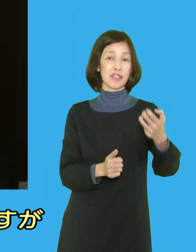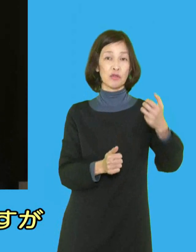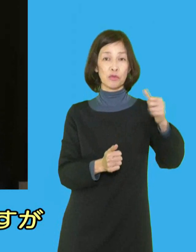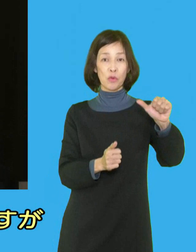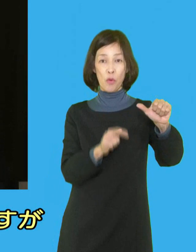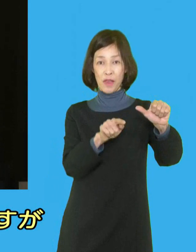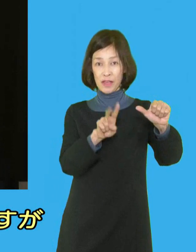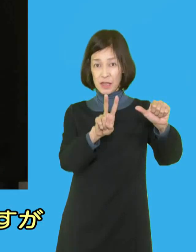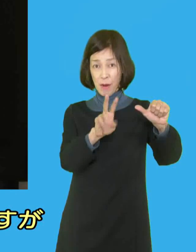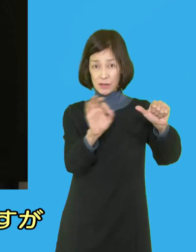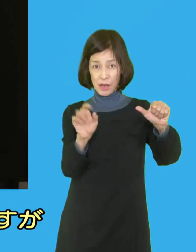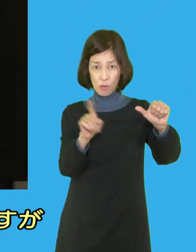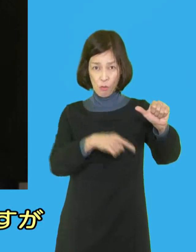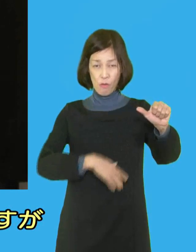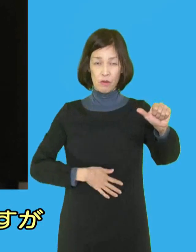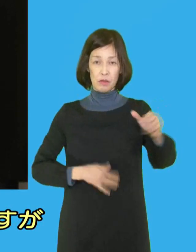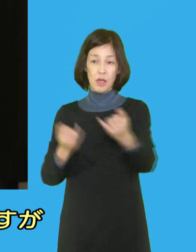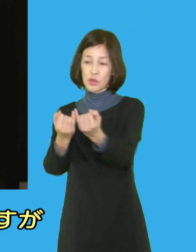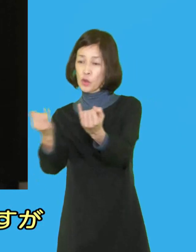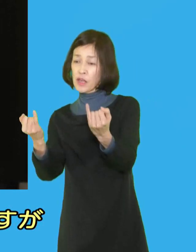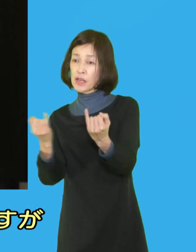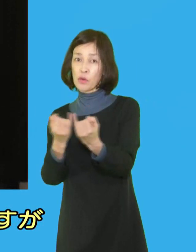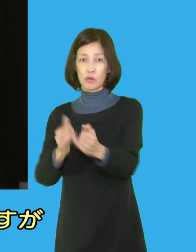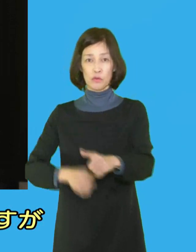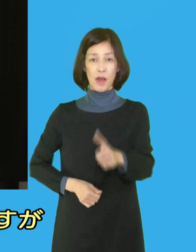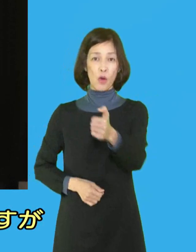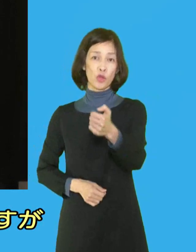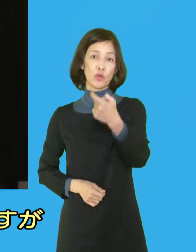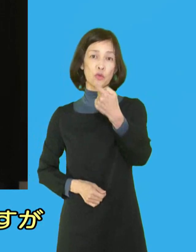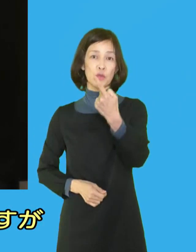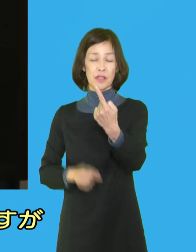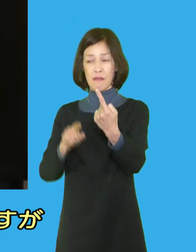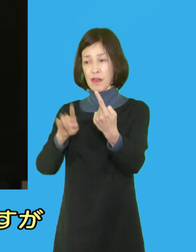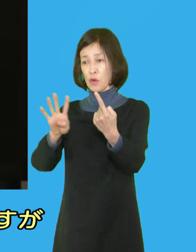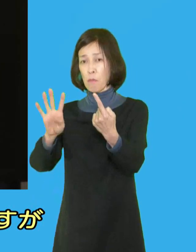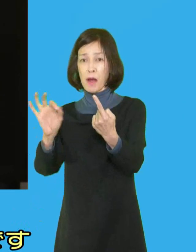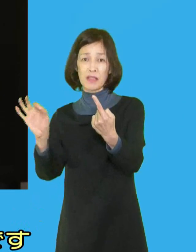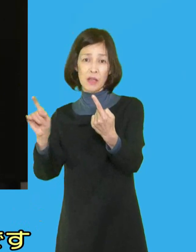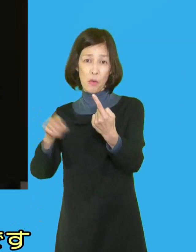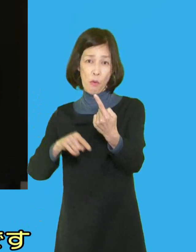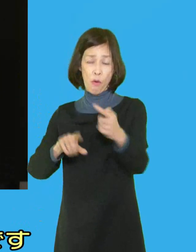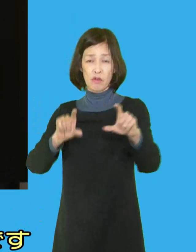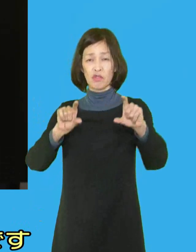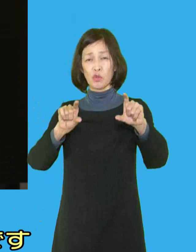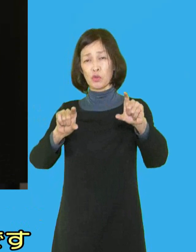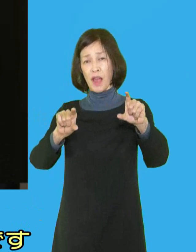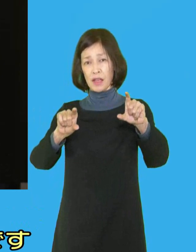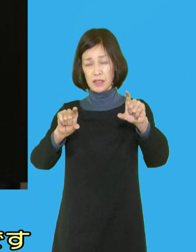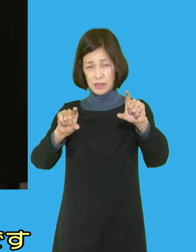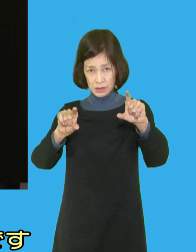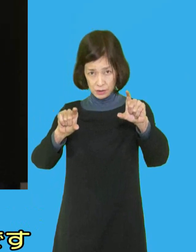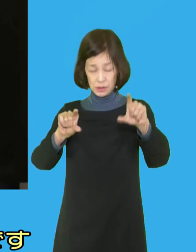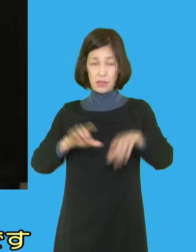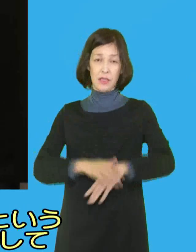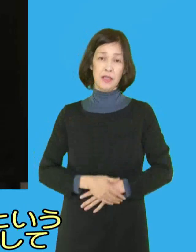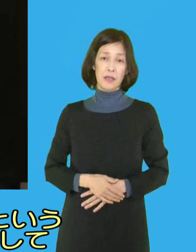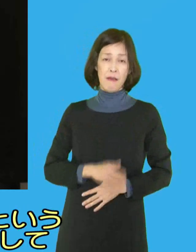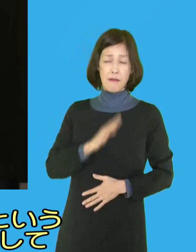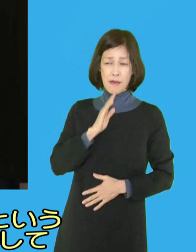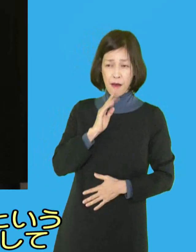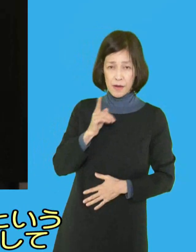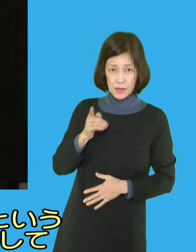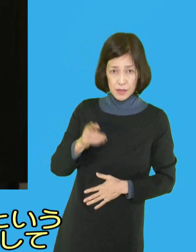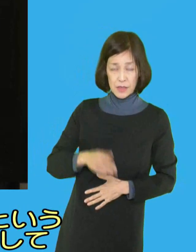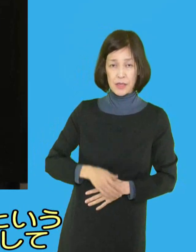85.2% いるんですが、女性職員は 51.4% と、かなり少ない状況であります。それ